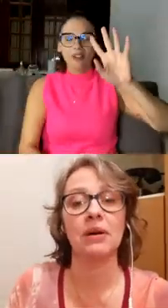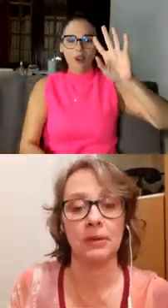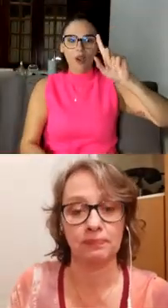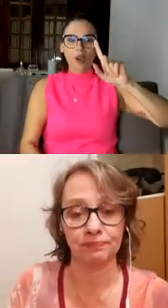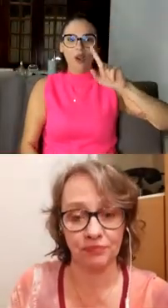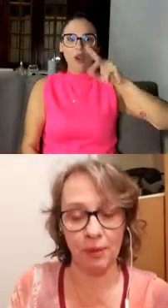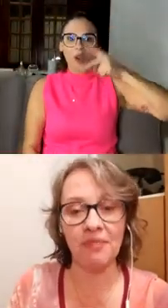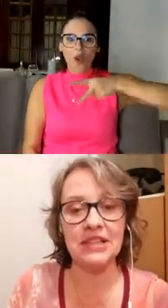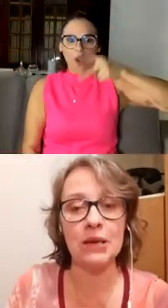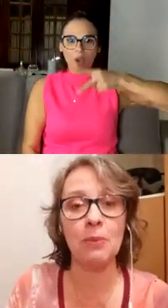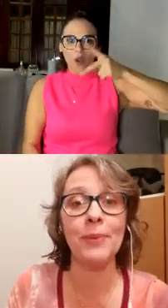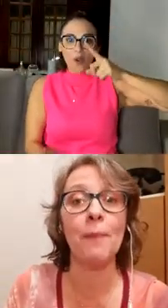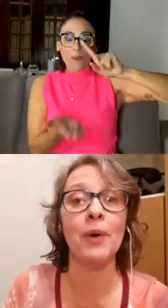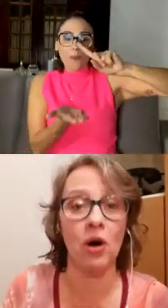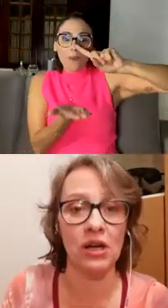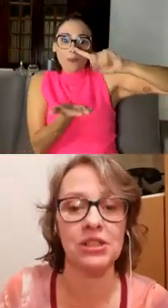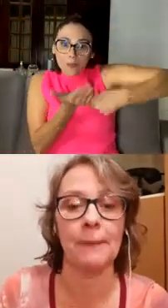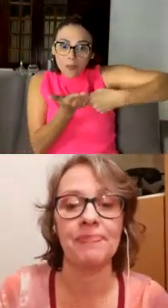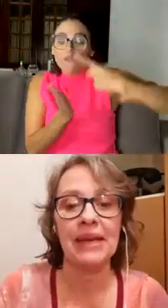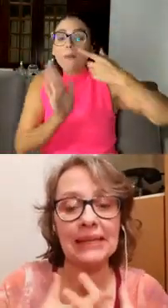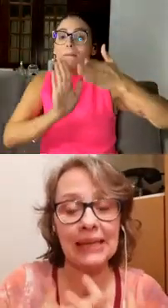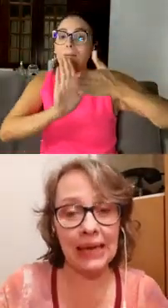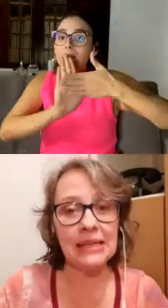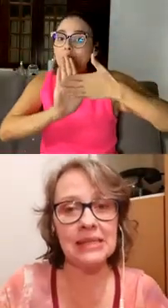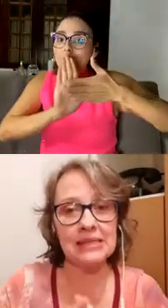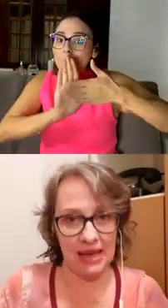se fosse aí tentando Vamos fazer uma proposta.